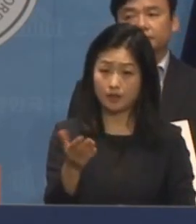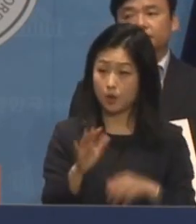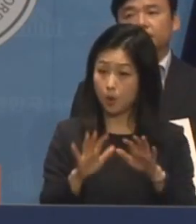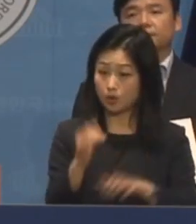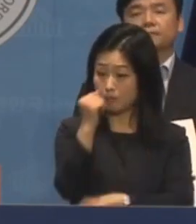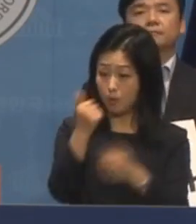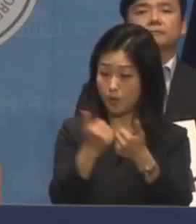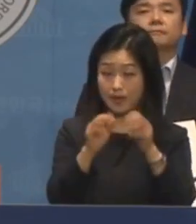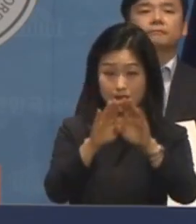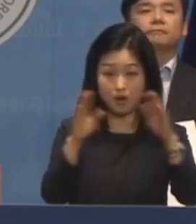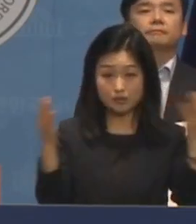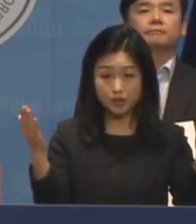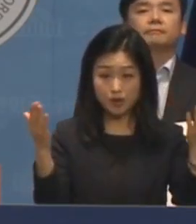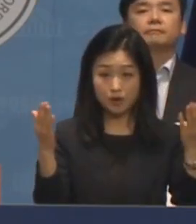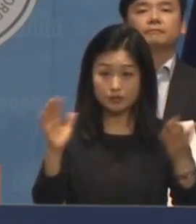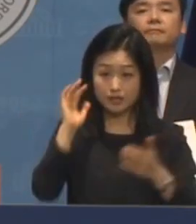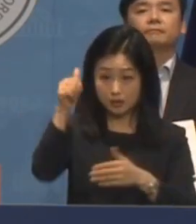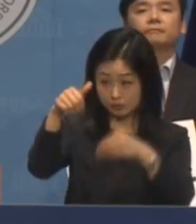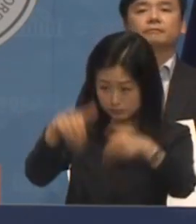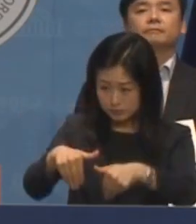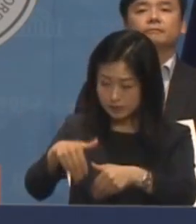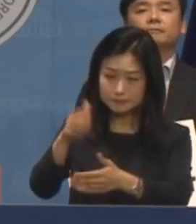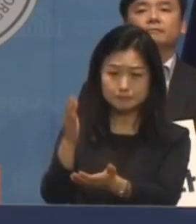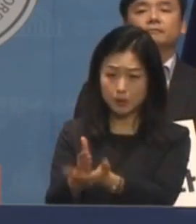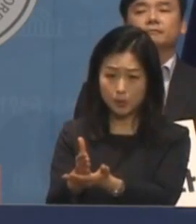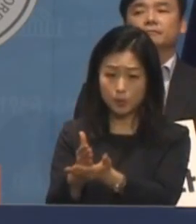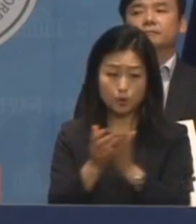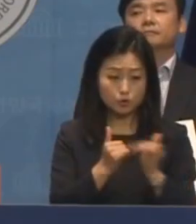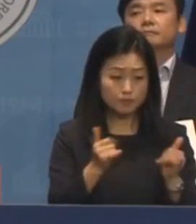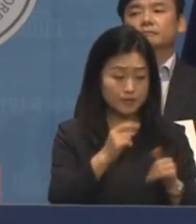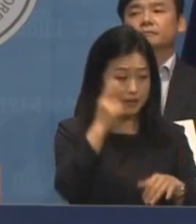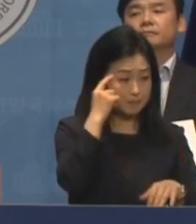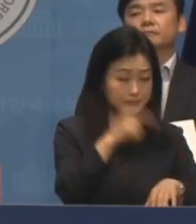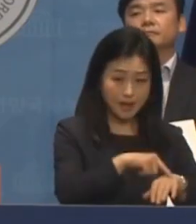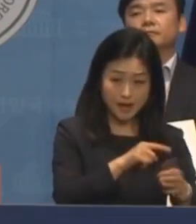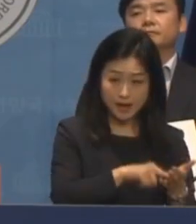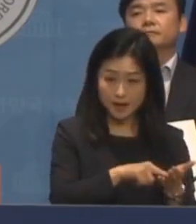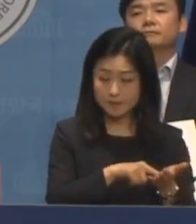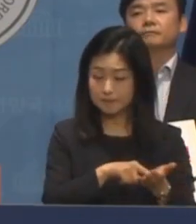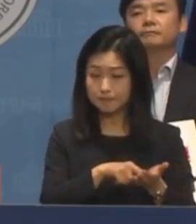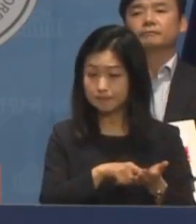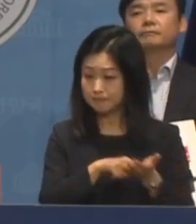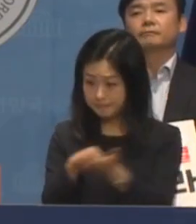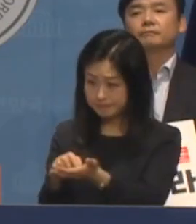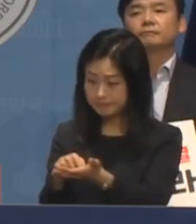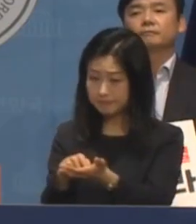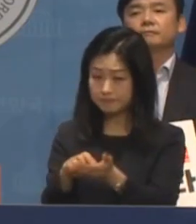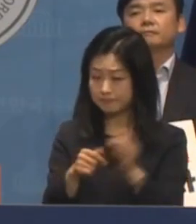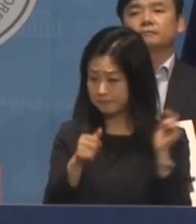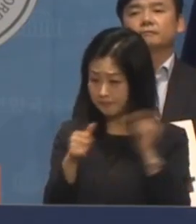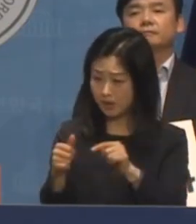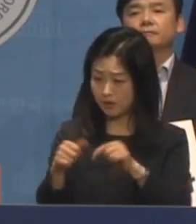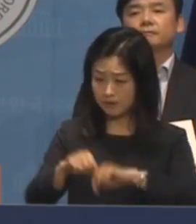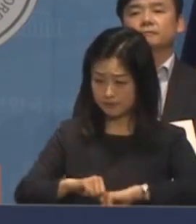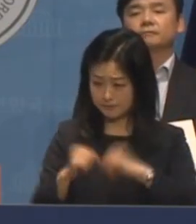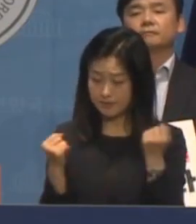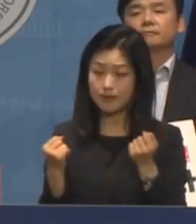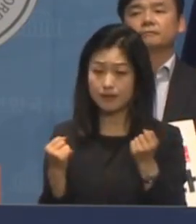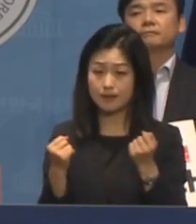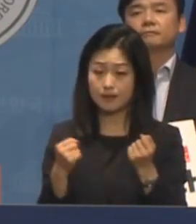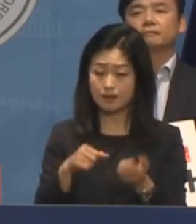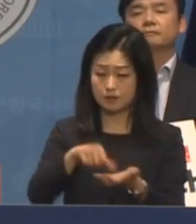거수기로 계속 그래 갈 거냐. 말하자면 국민들의 뜻에 따라서 국민의 명령에 따라서